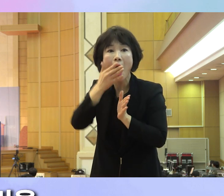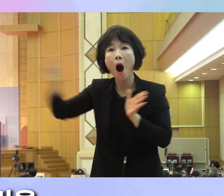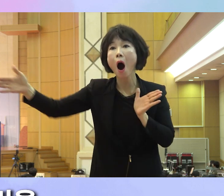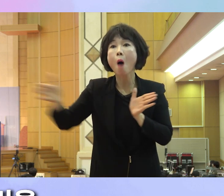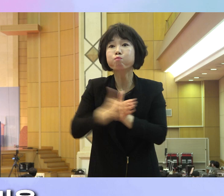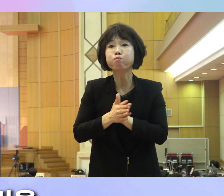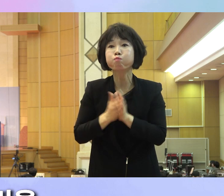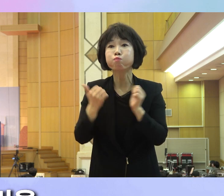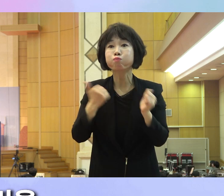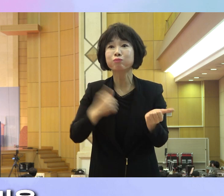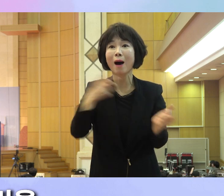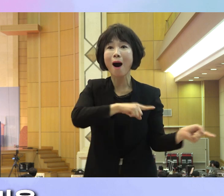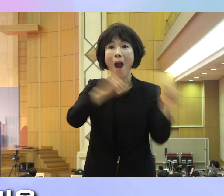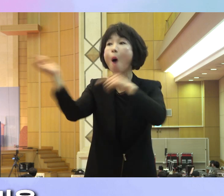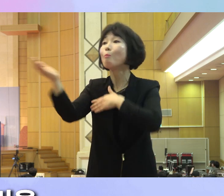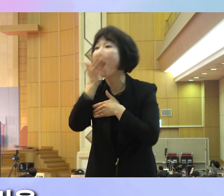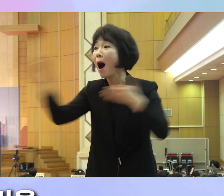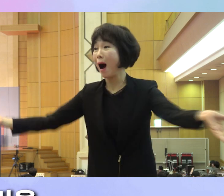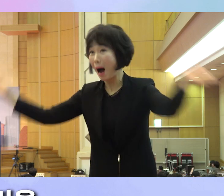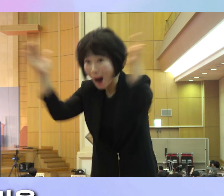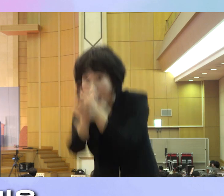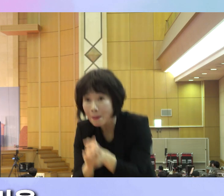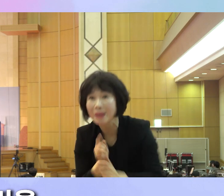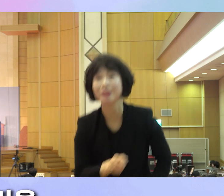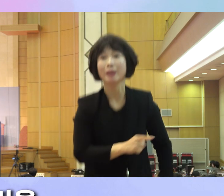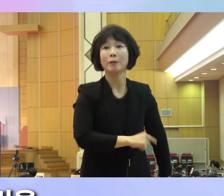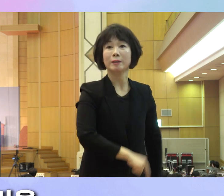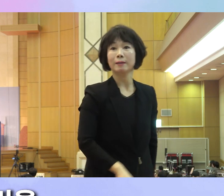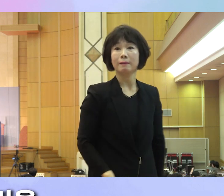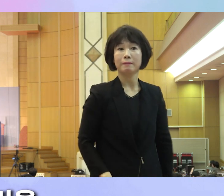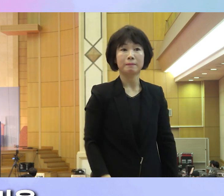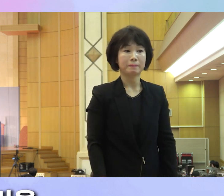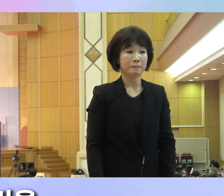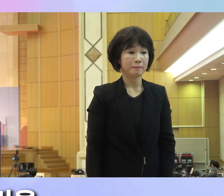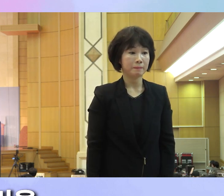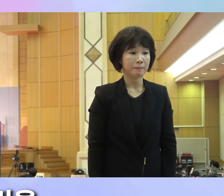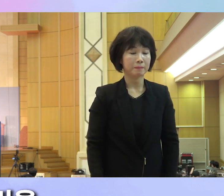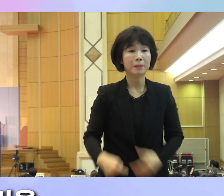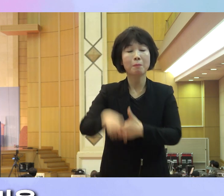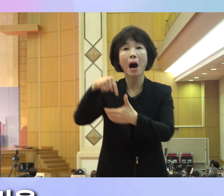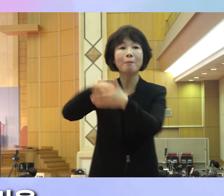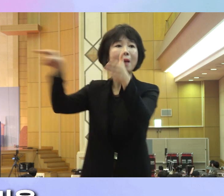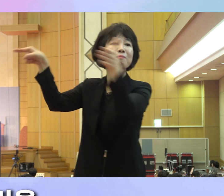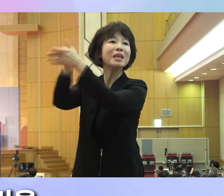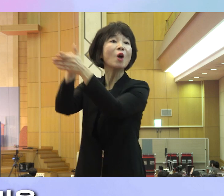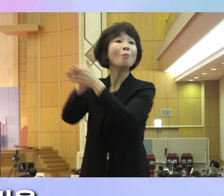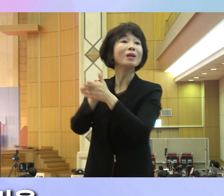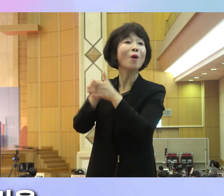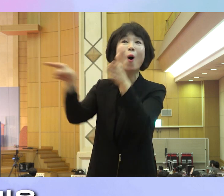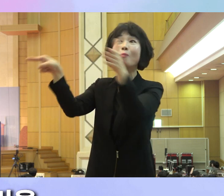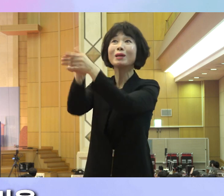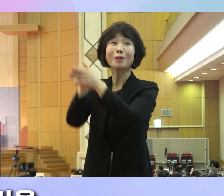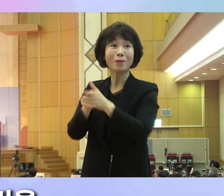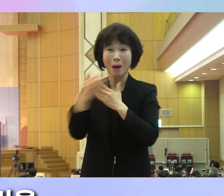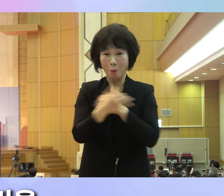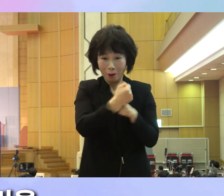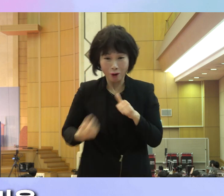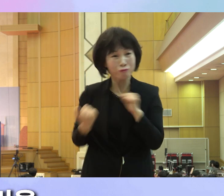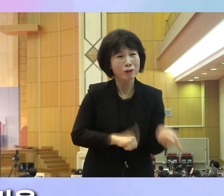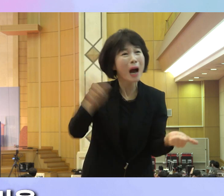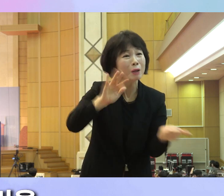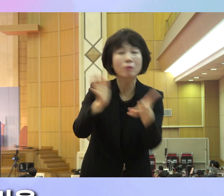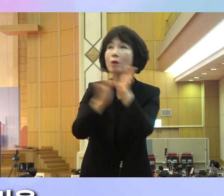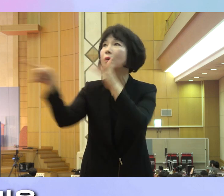그러면 예수 죽음 믿음으로 하면, 예수 죽은 것이 나 죄인은 죽은 거다라고 믿으면